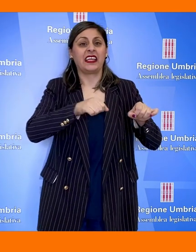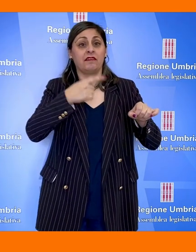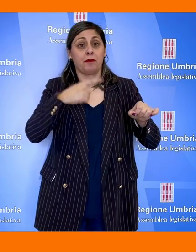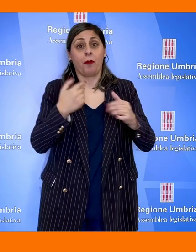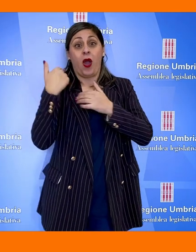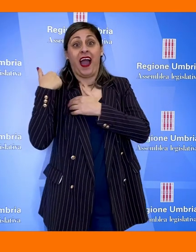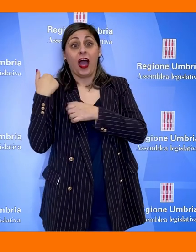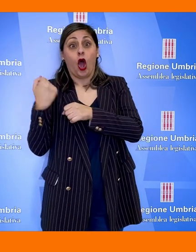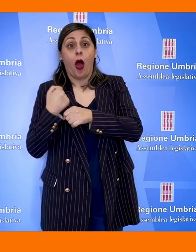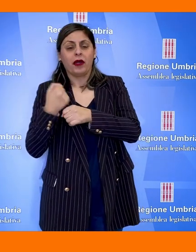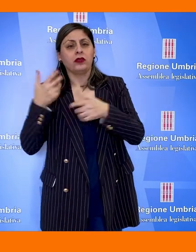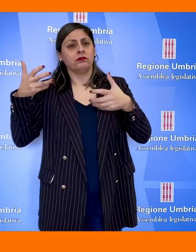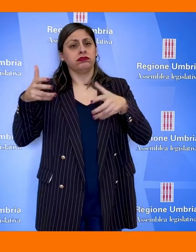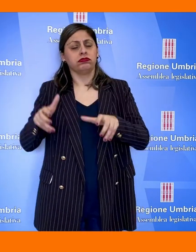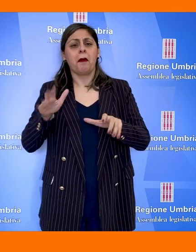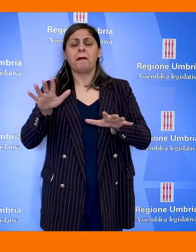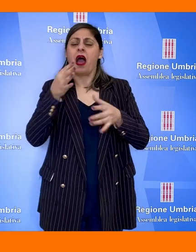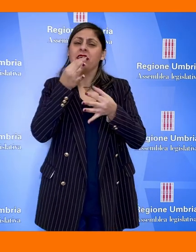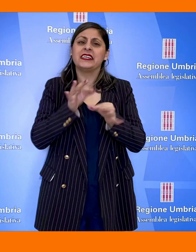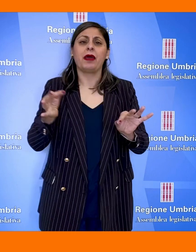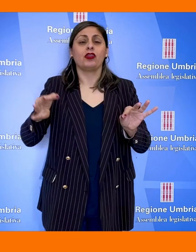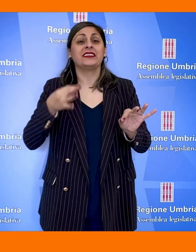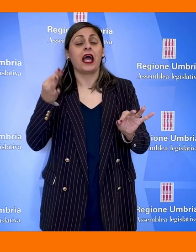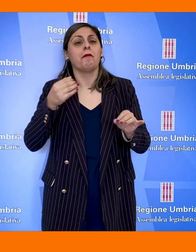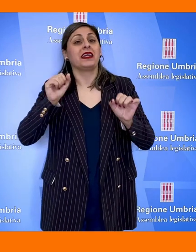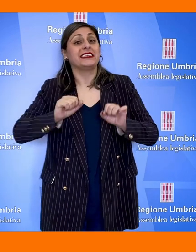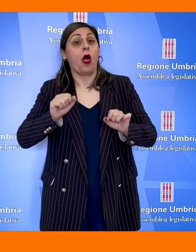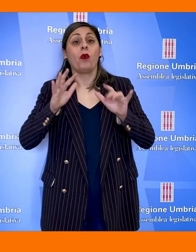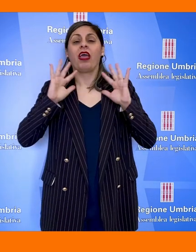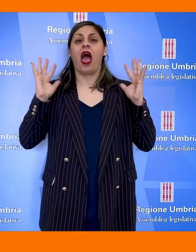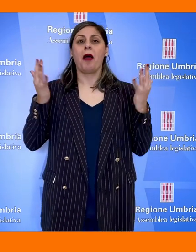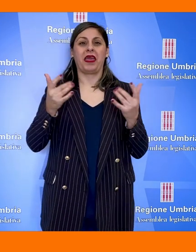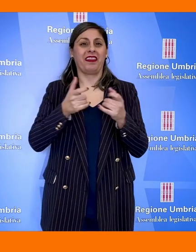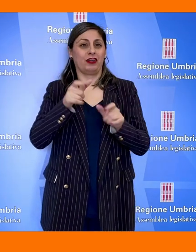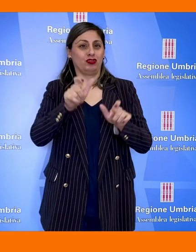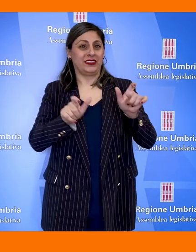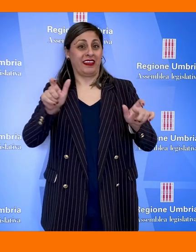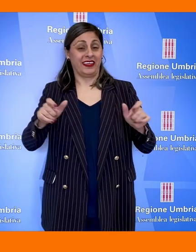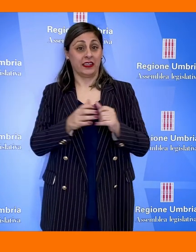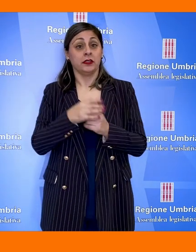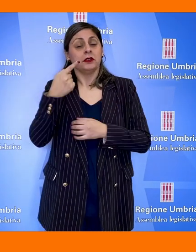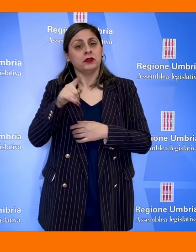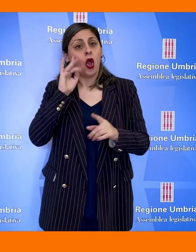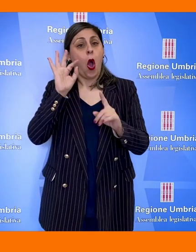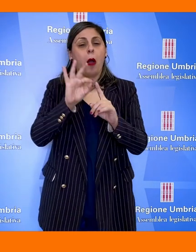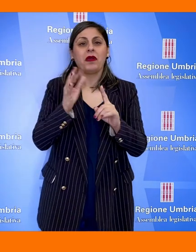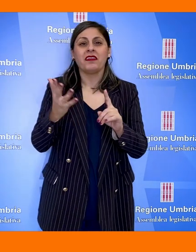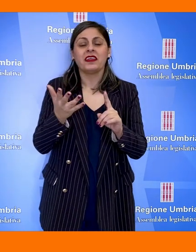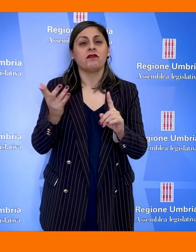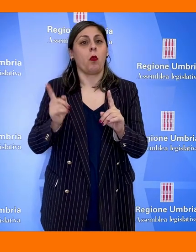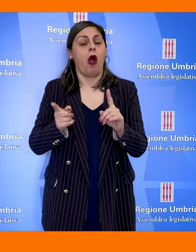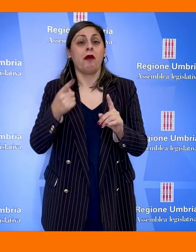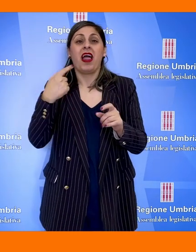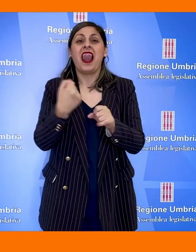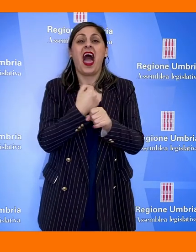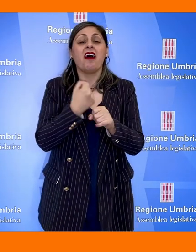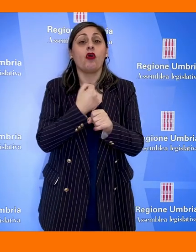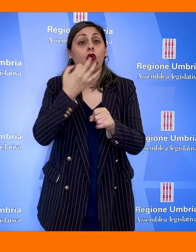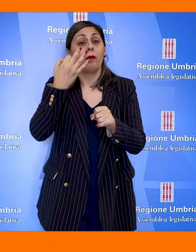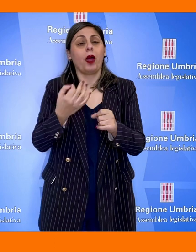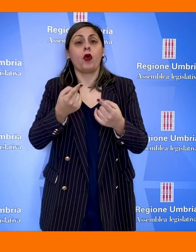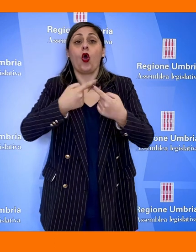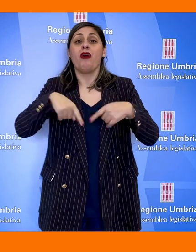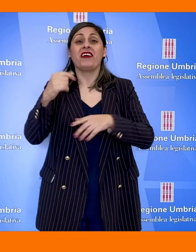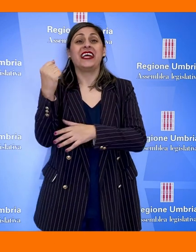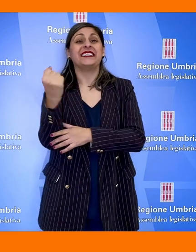degli operatori, pur sempre nel rispetto dell'ambiente e della salute dei cittadini. Per questo propone la riduzione dei termini per la conclusione